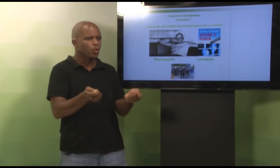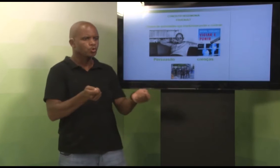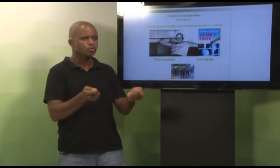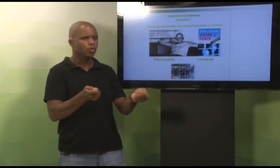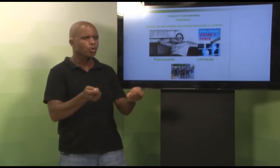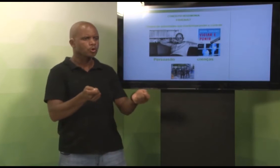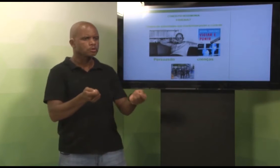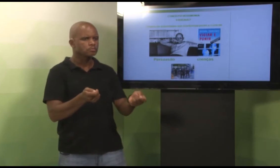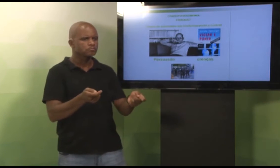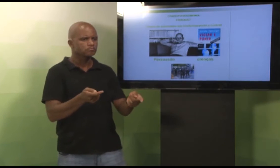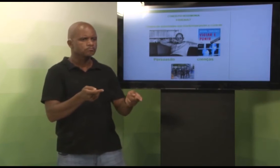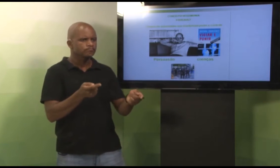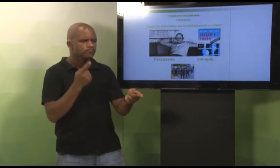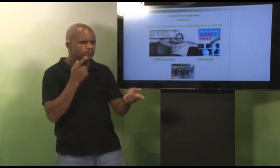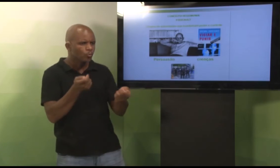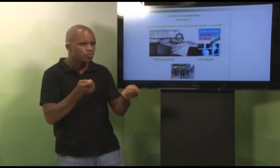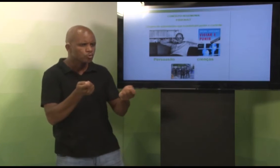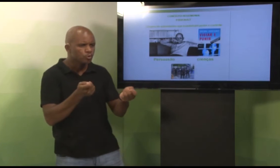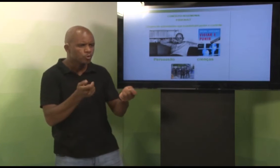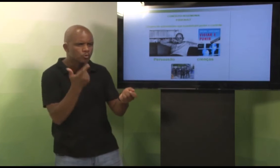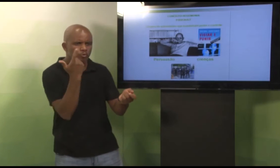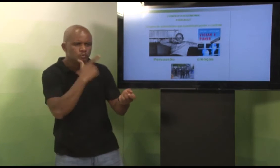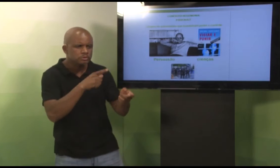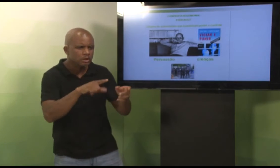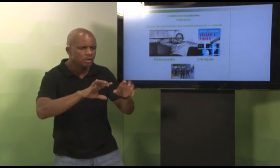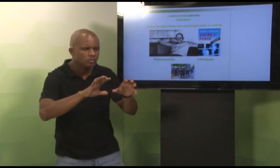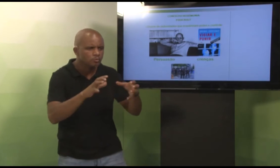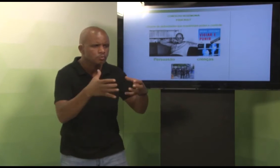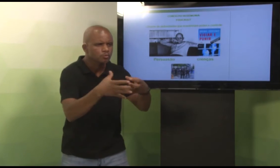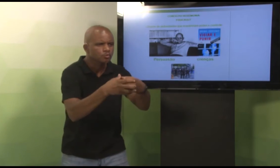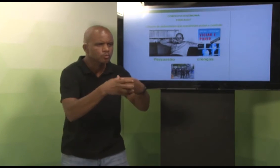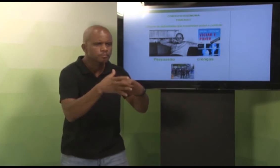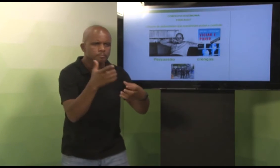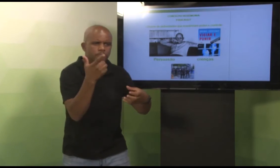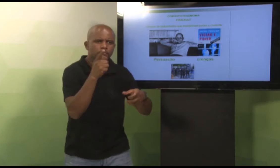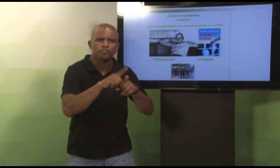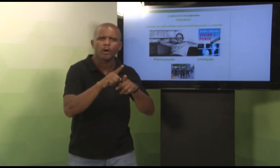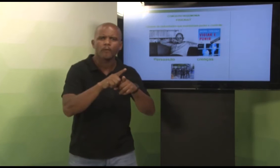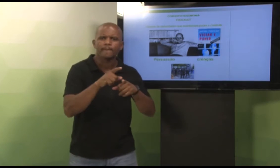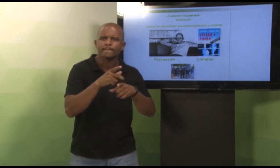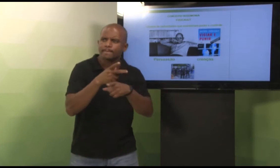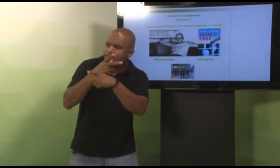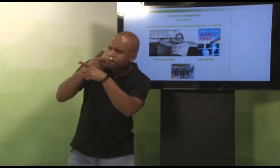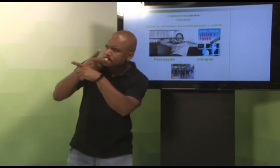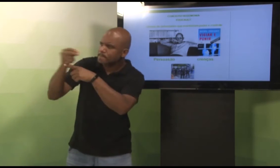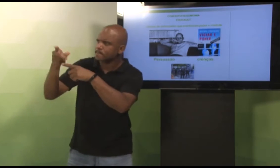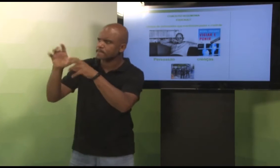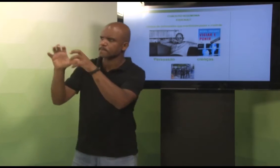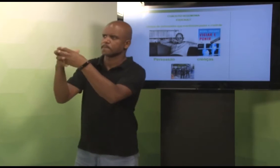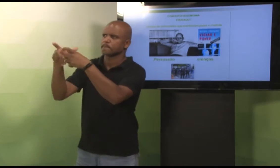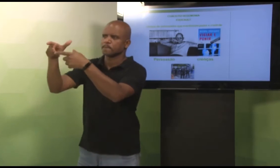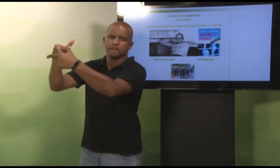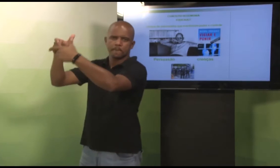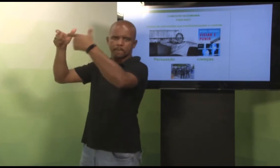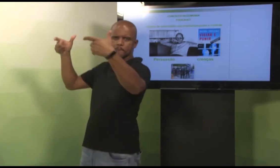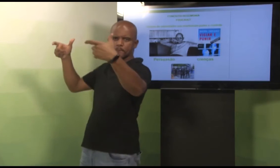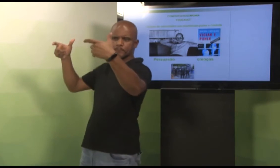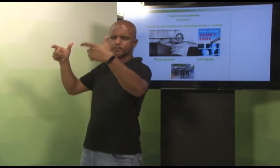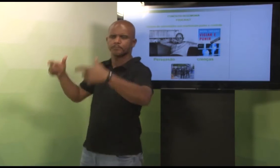Determinado grupo vai desenvolver movimentos de forma